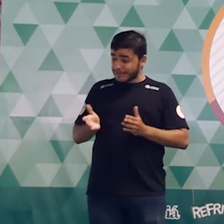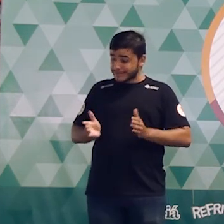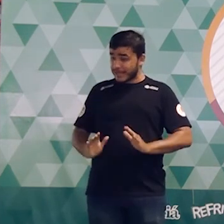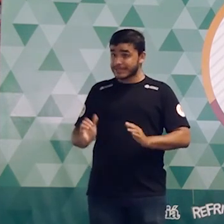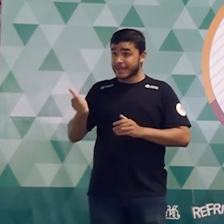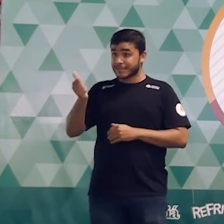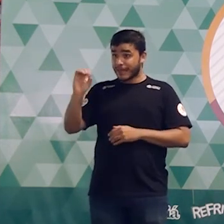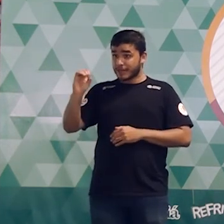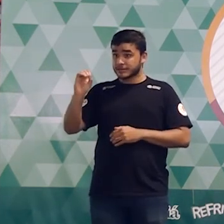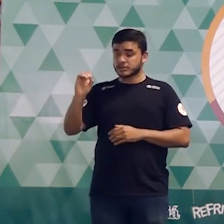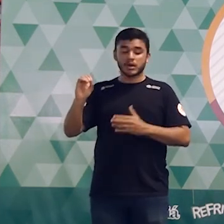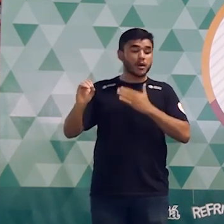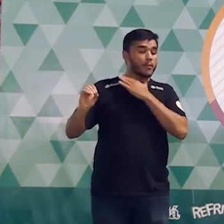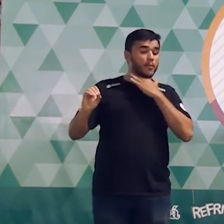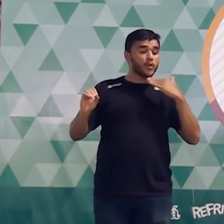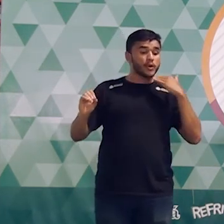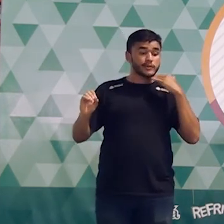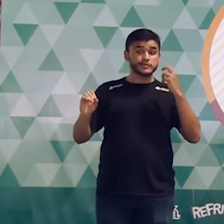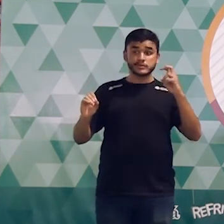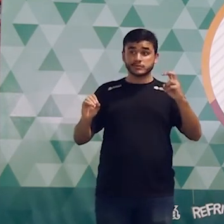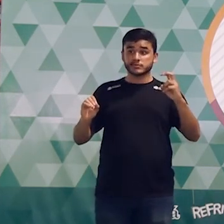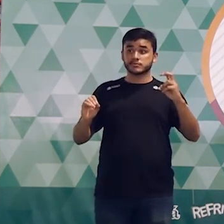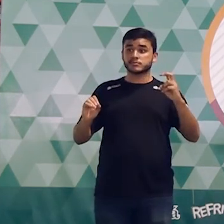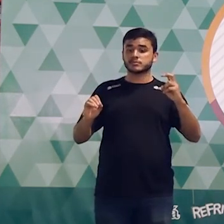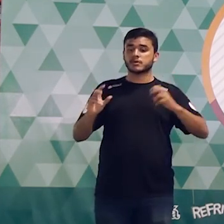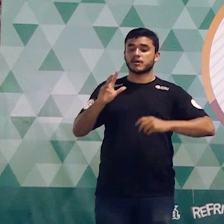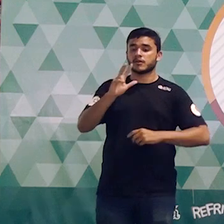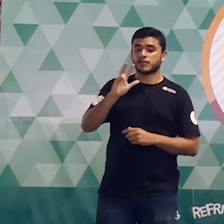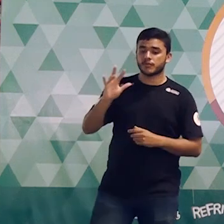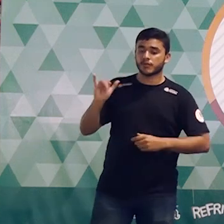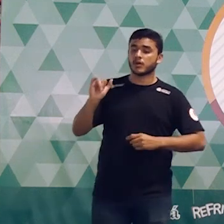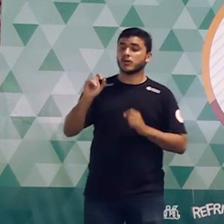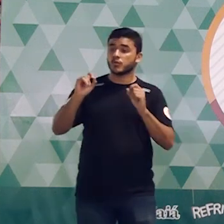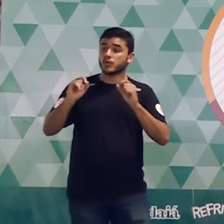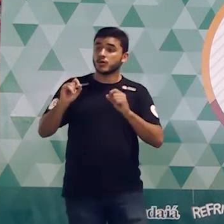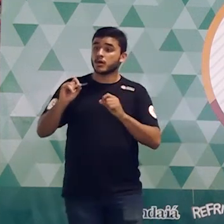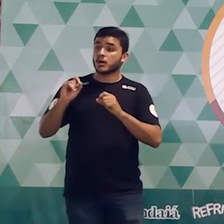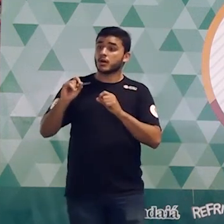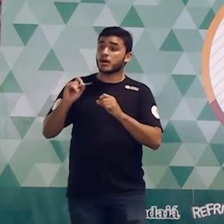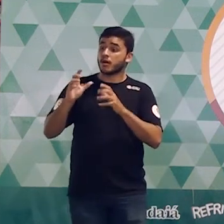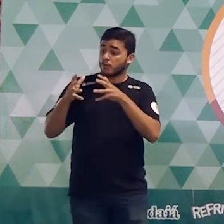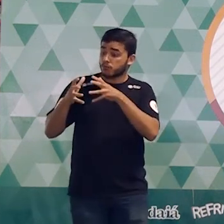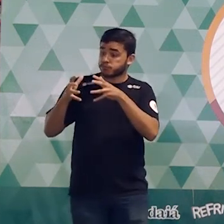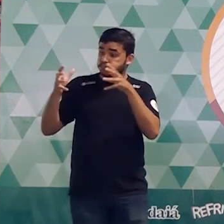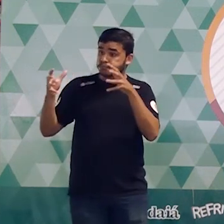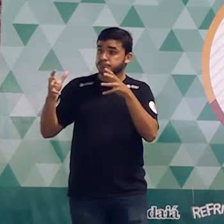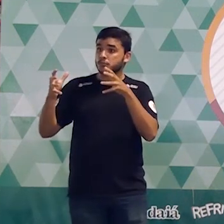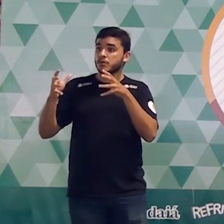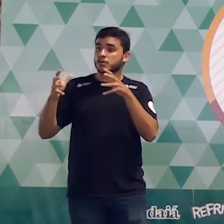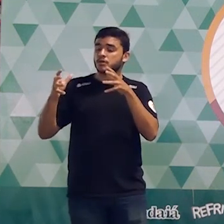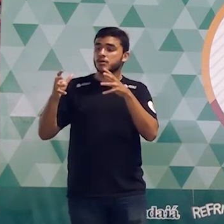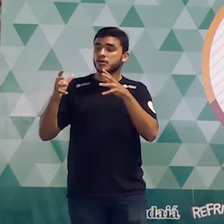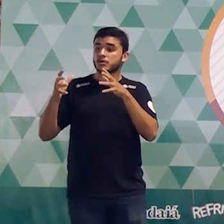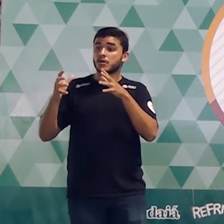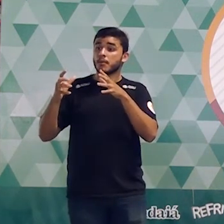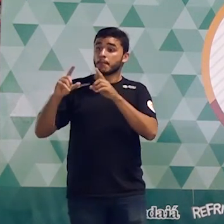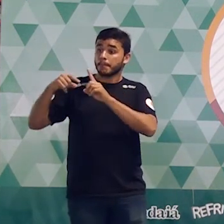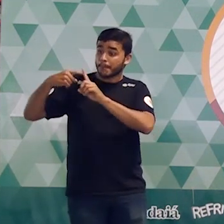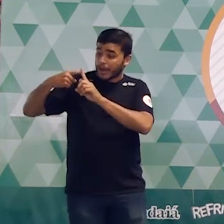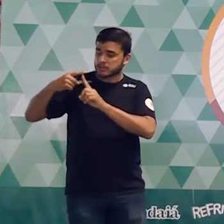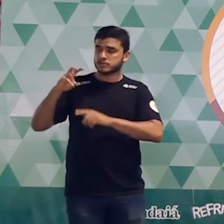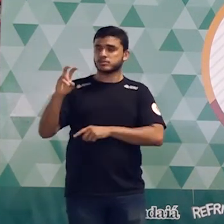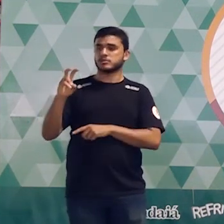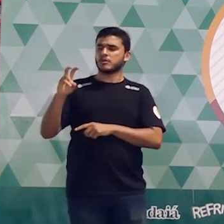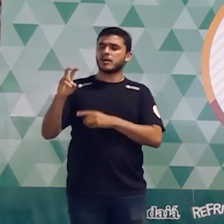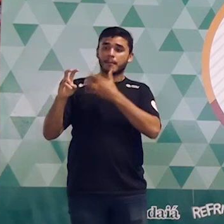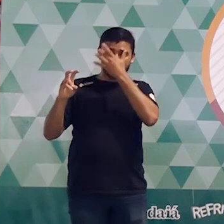país, significa que aumentou em 5 pessoas a população dele. Entendeu? Espera aí, professor, mas como